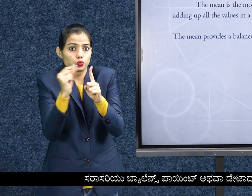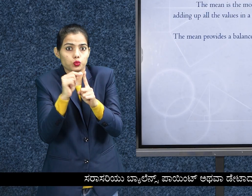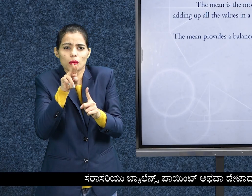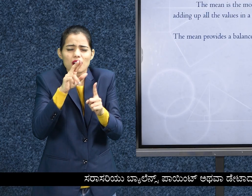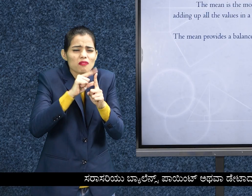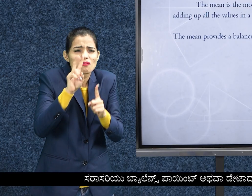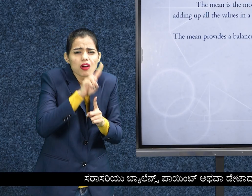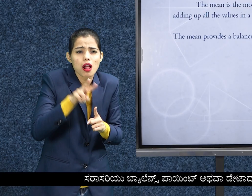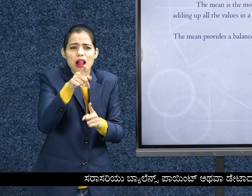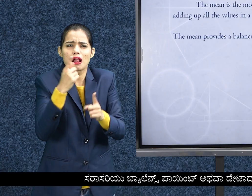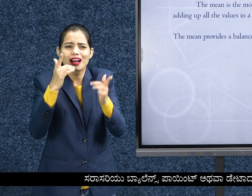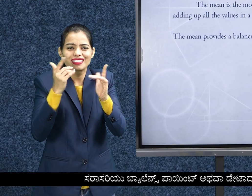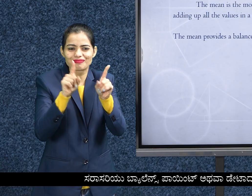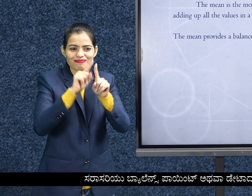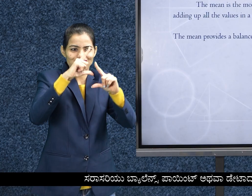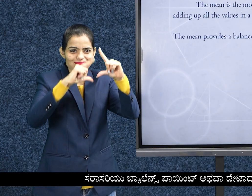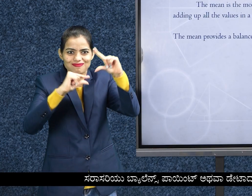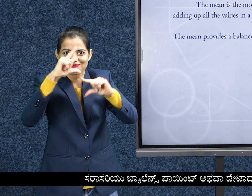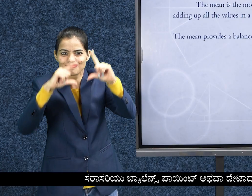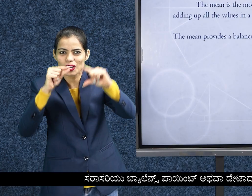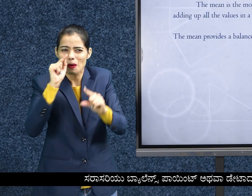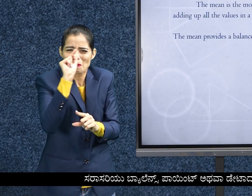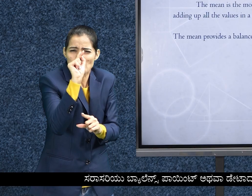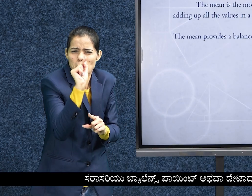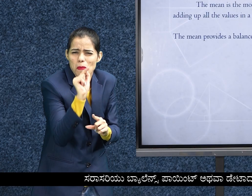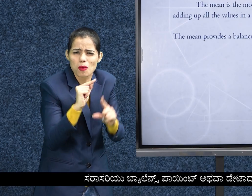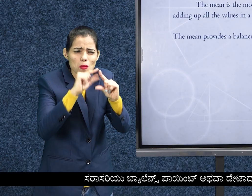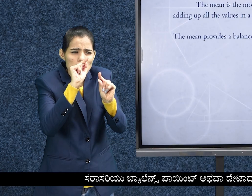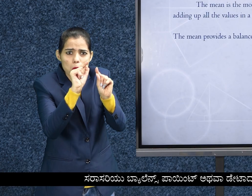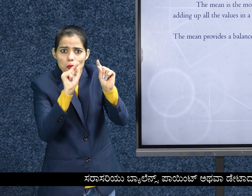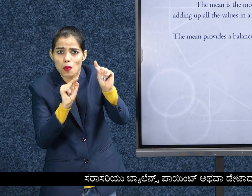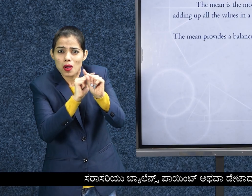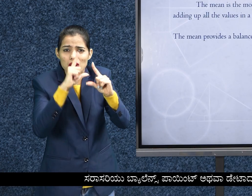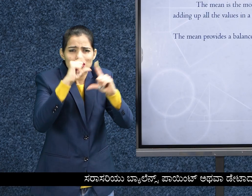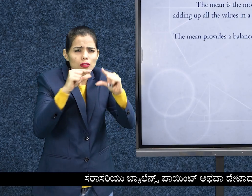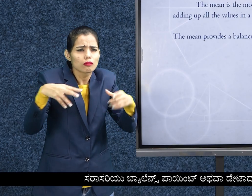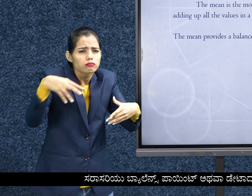ಸರಾಸರಿಯು ಬ್ಯಾಲೆನ್ಸ್ ಪಾಯಿಂಟ್ ಅಥವಾ ಡೇಟಾದ ಅಂಕಗಣಿತದ ಕೇಂದ್ರವನ್ನ ಒದಗಿಸುತ್ತೆ.